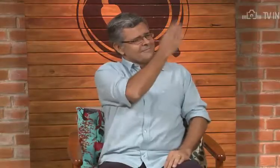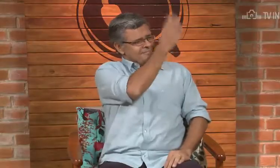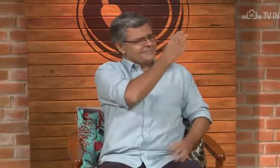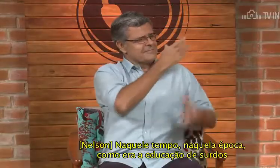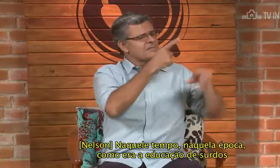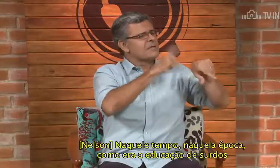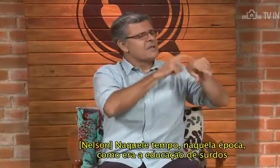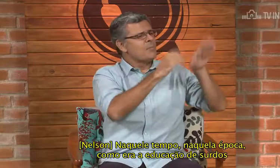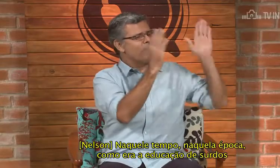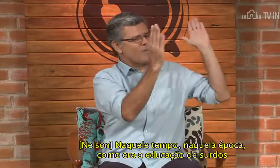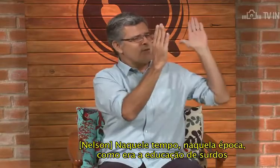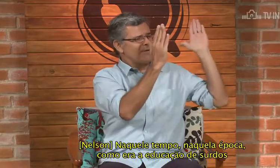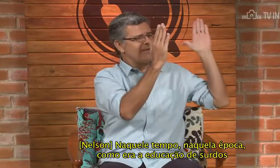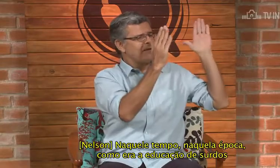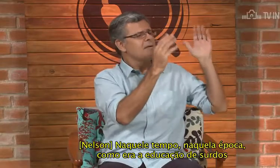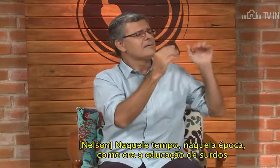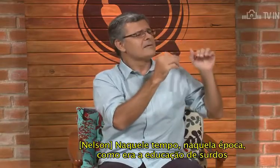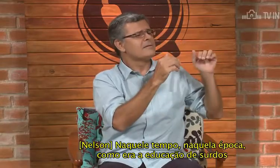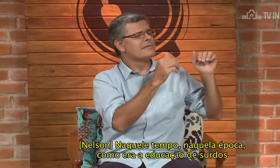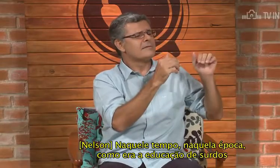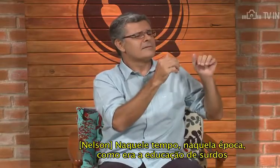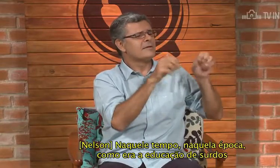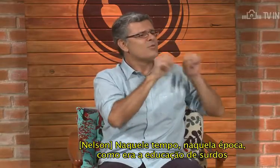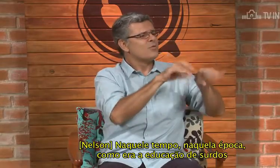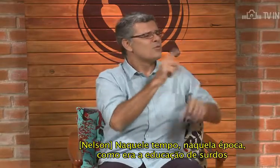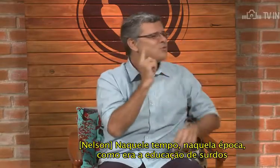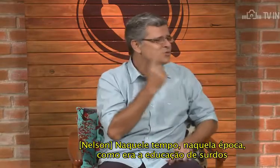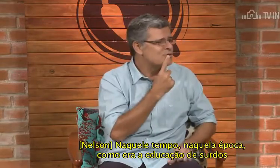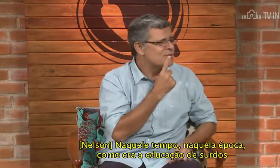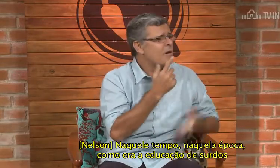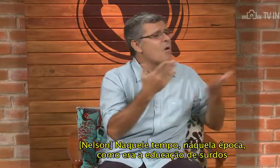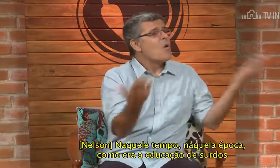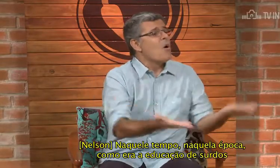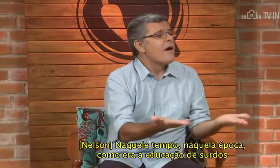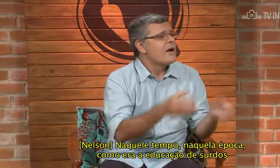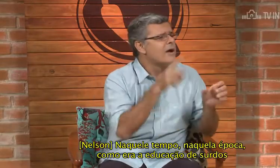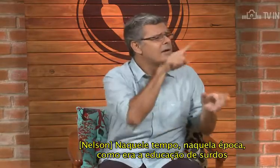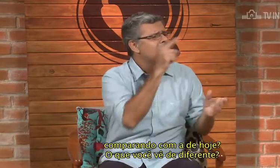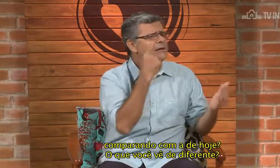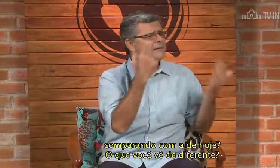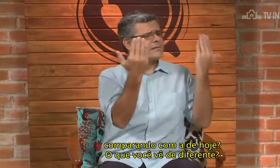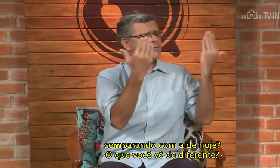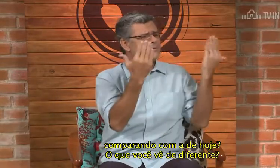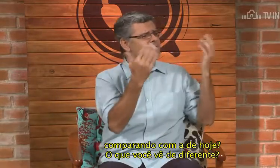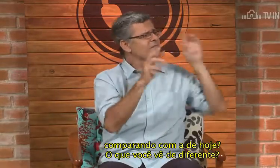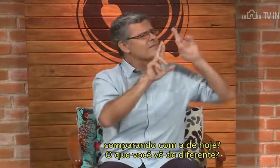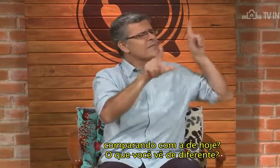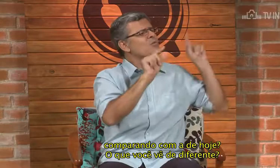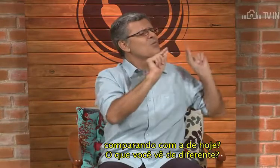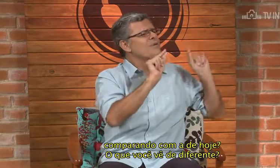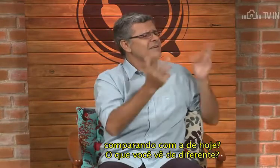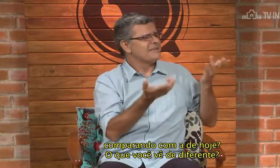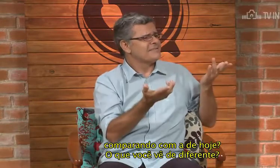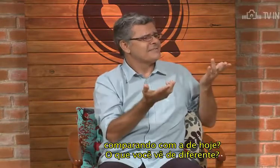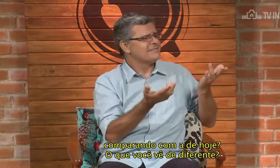Naquele tempo, naquela época, como era a educação de surdos comparando com a de hoje? O que você vê de diferente?